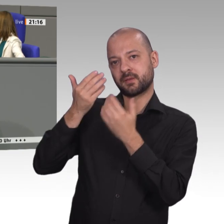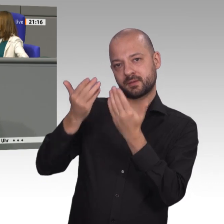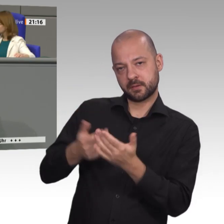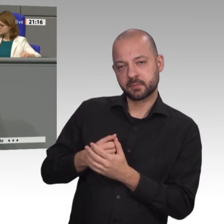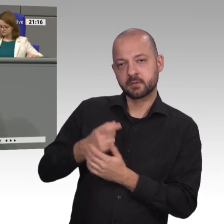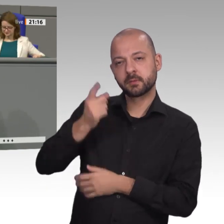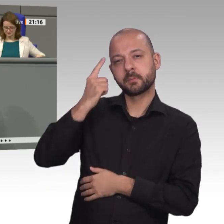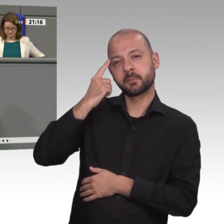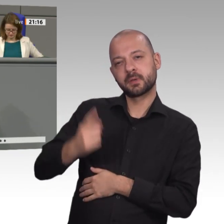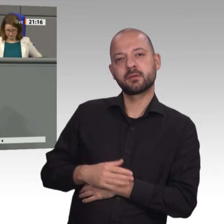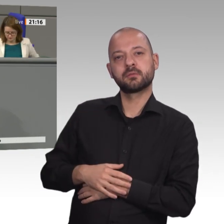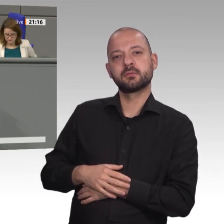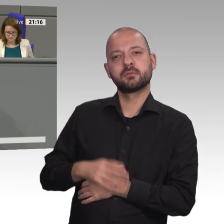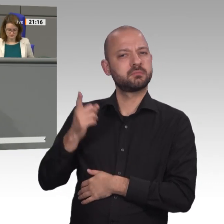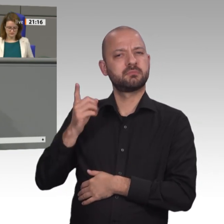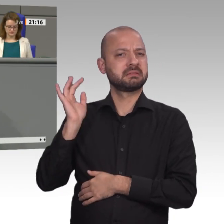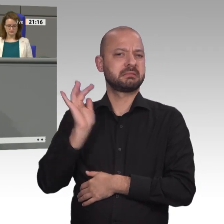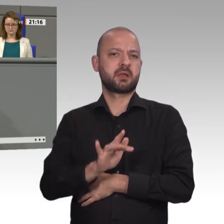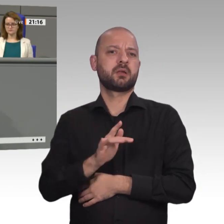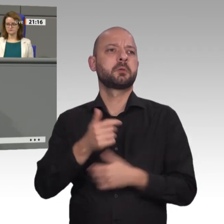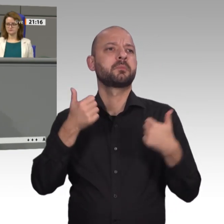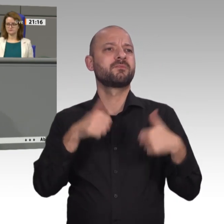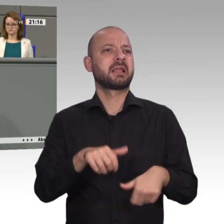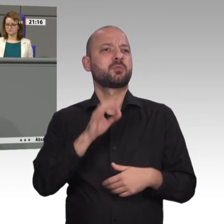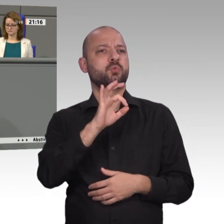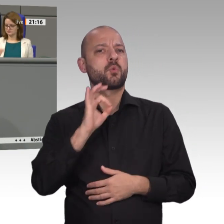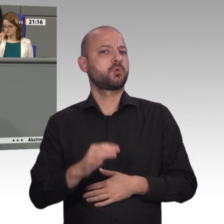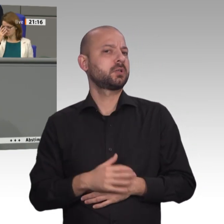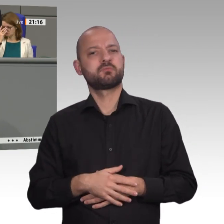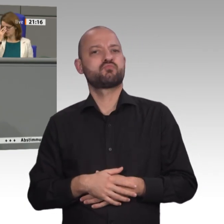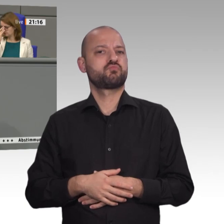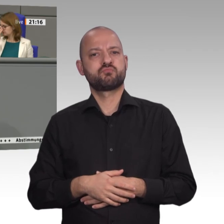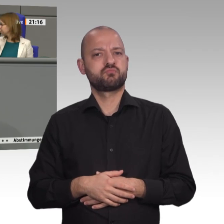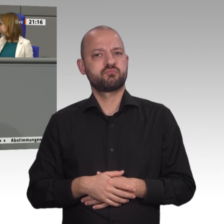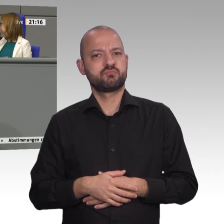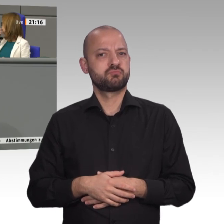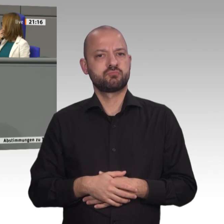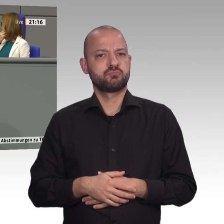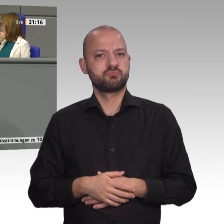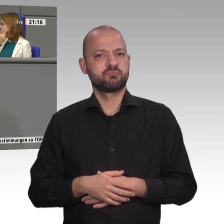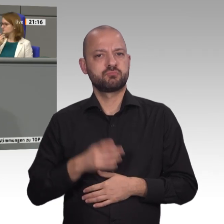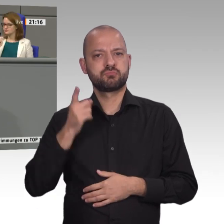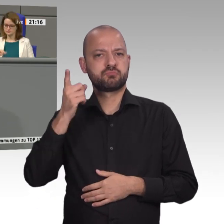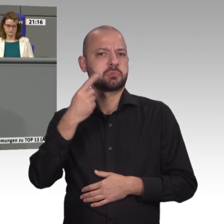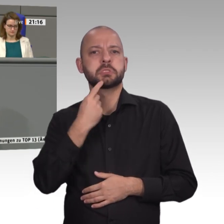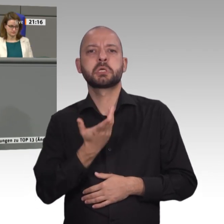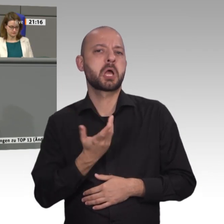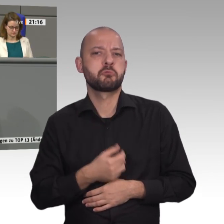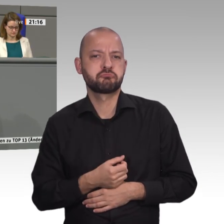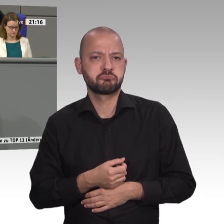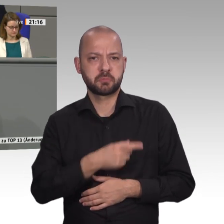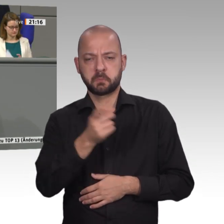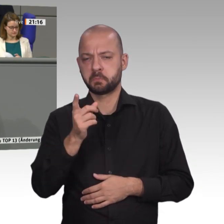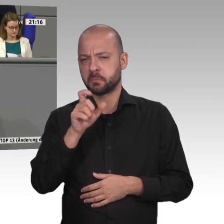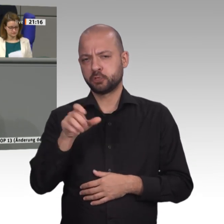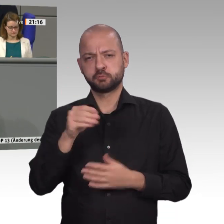Wenn man sich die Arbeitslosenquote von Menschen mit Behinderung anschaut, auch von Menschen mit Schwerbehinderung, wird man feststellen, dass diese deutlich gemessen